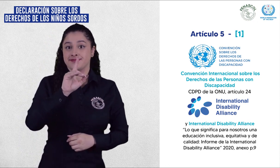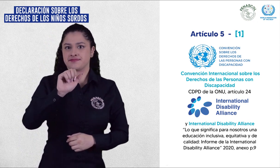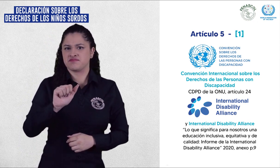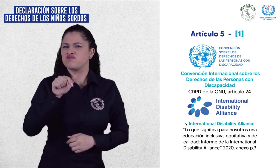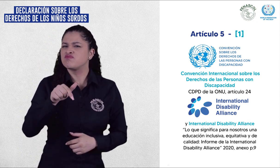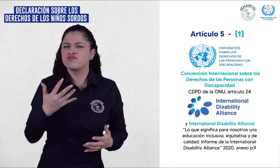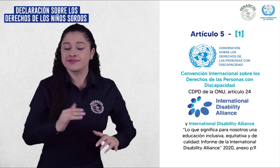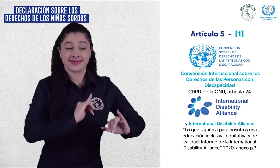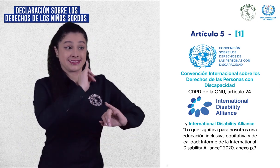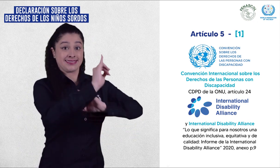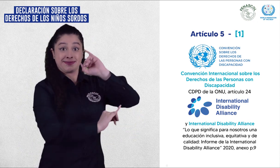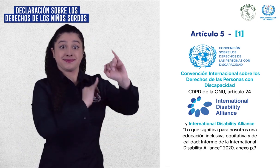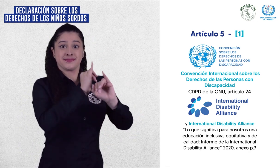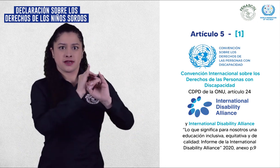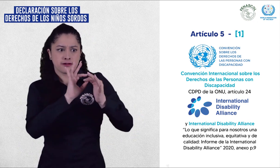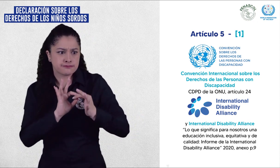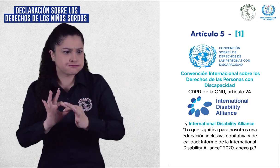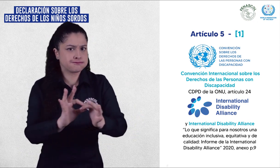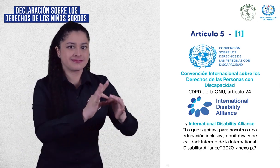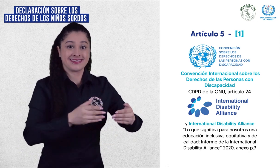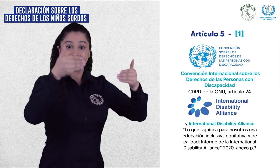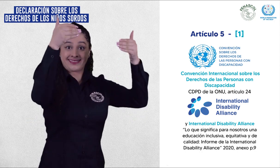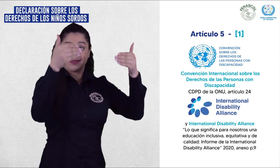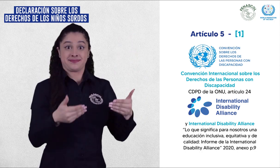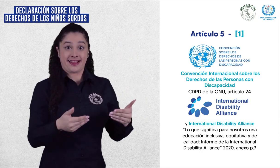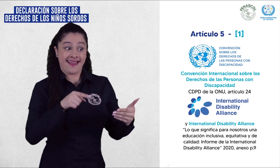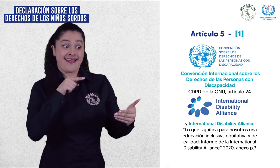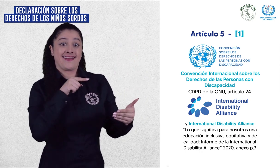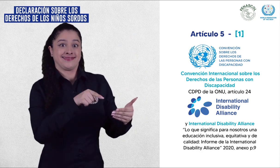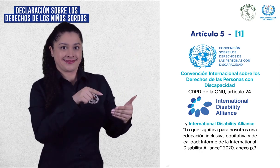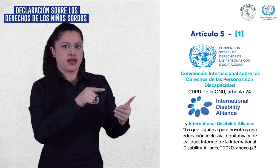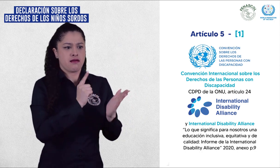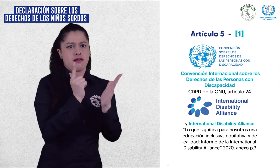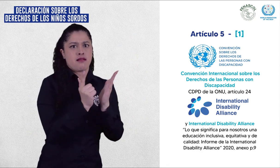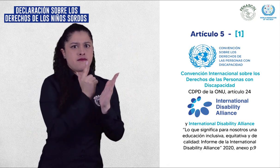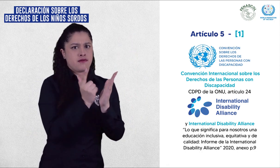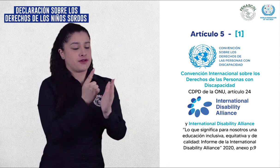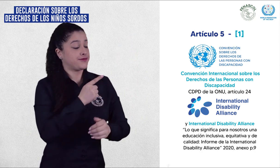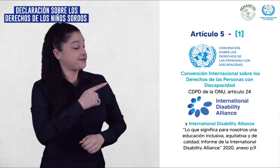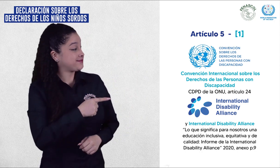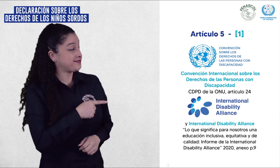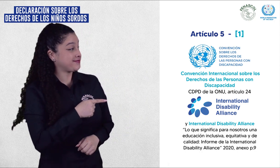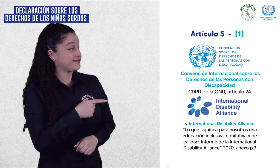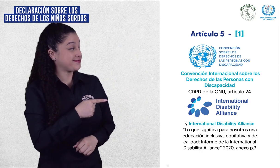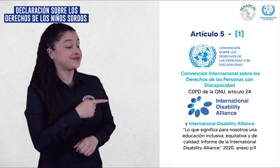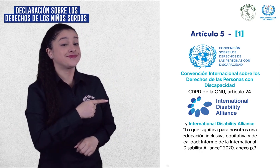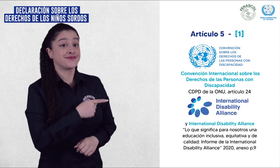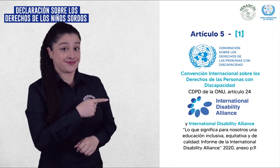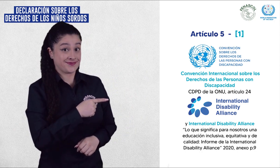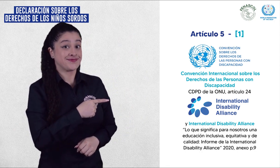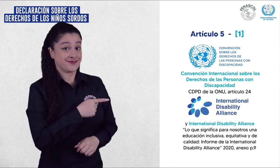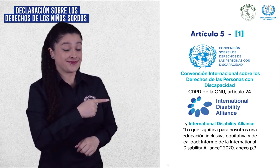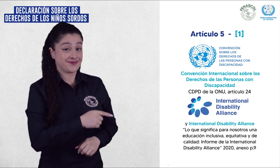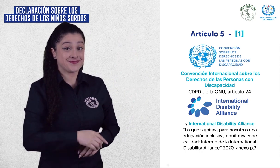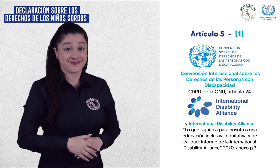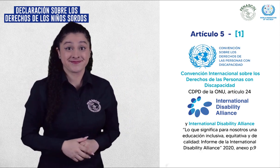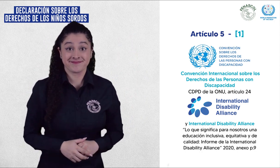el anexo 9 del documento que ven allí. Ese documento es de International Disability